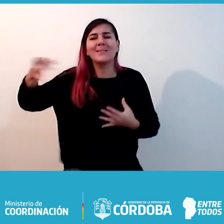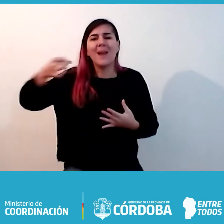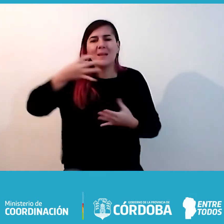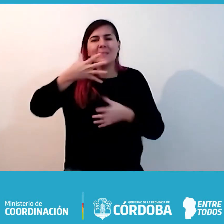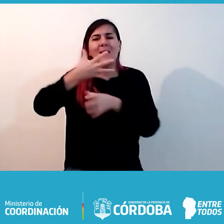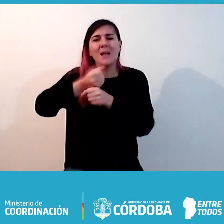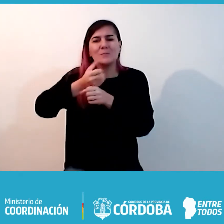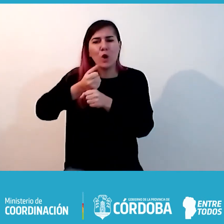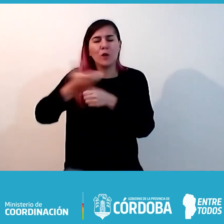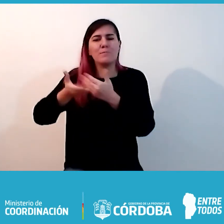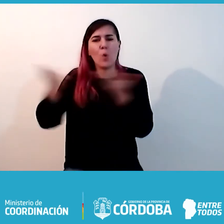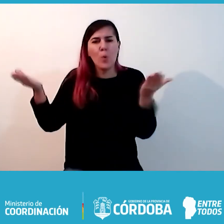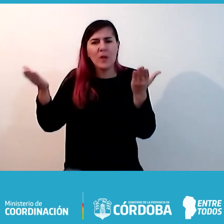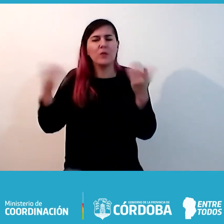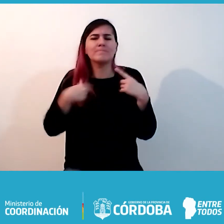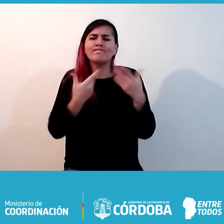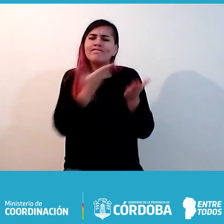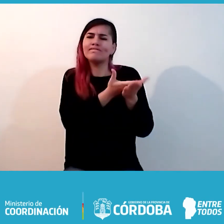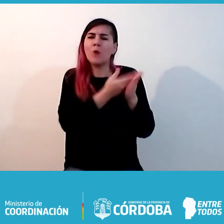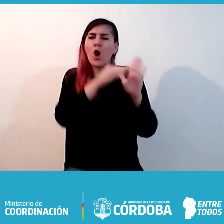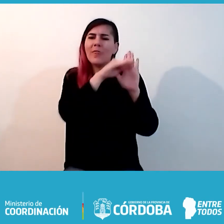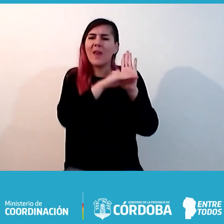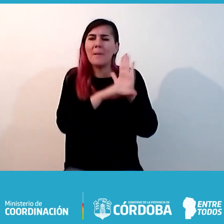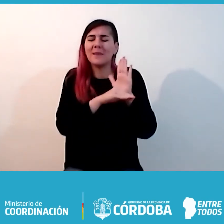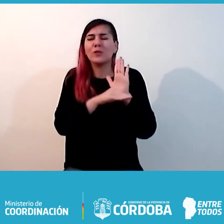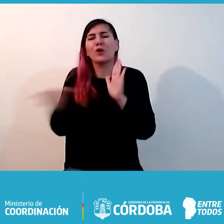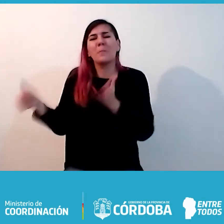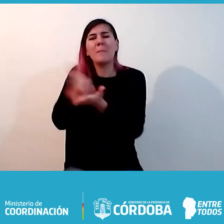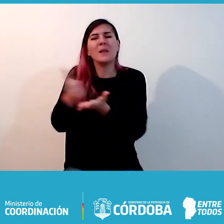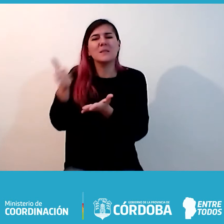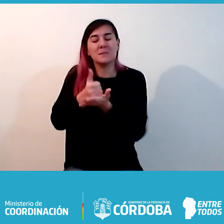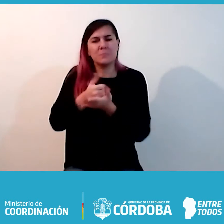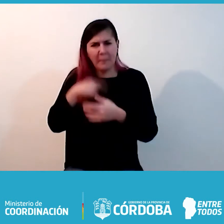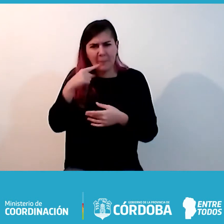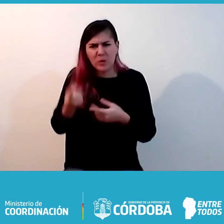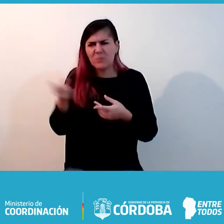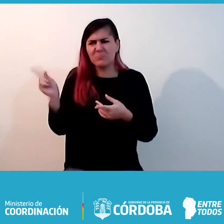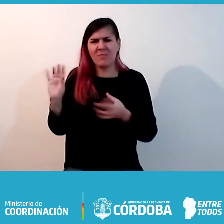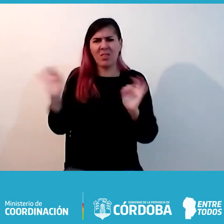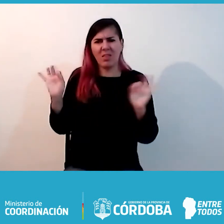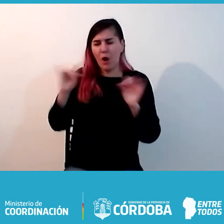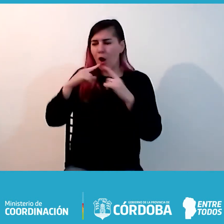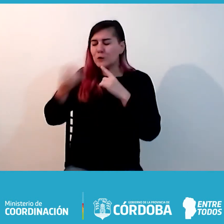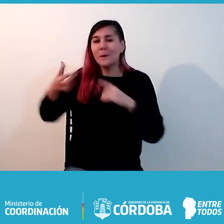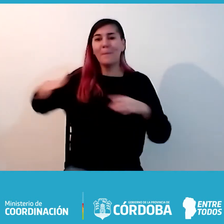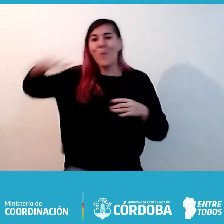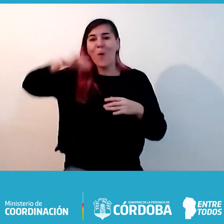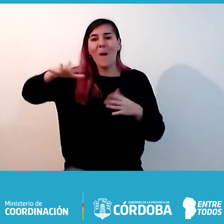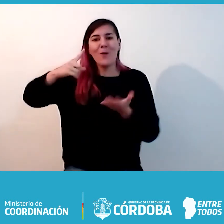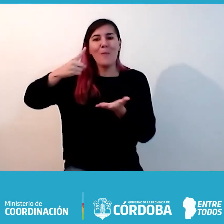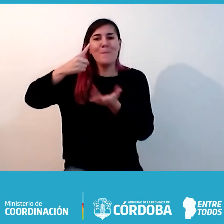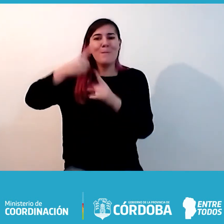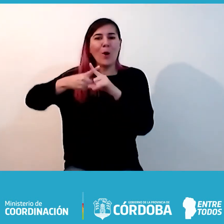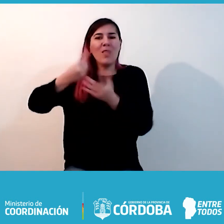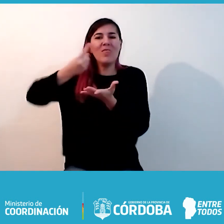y solicita un ordenamiento territorial participativo. Se pregunta por qué no se le consultó al pueblo por las decisiones que implican